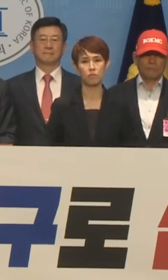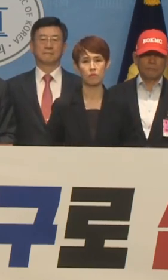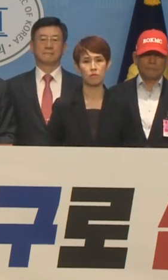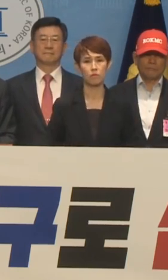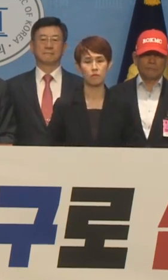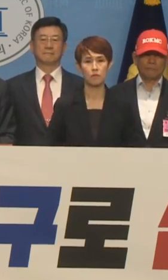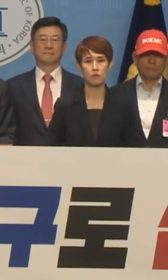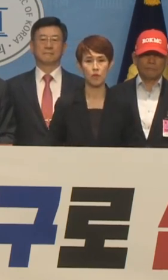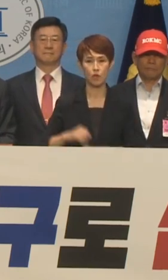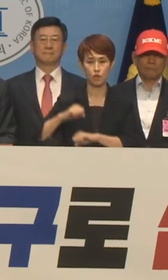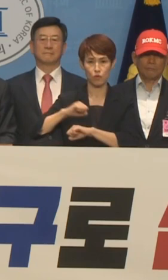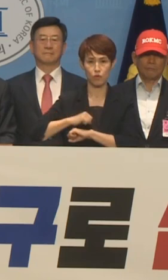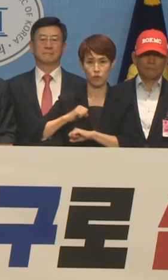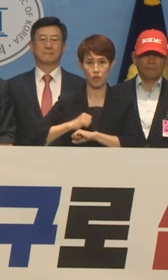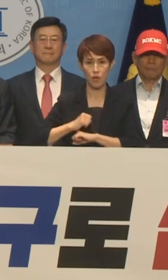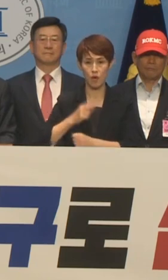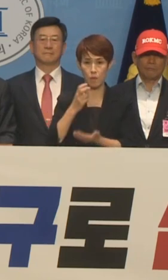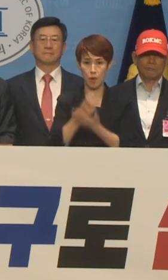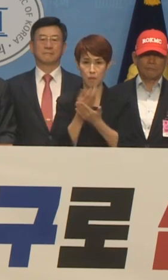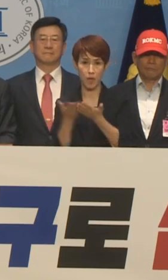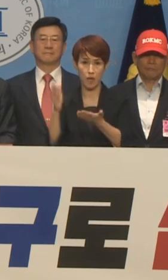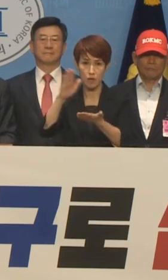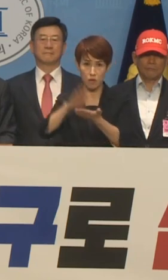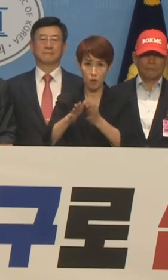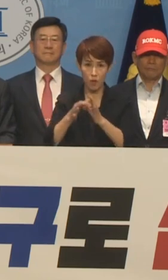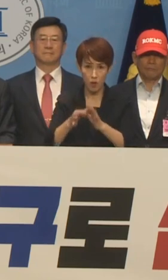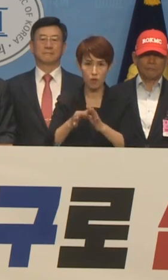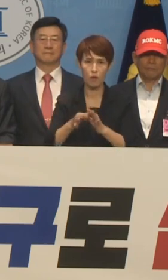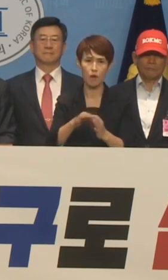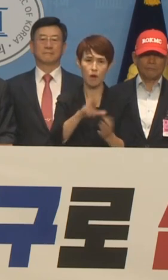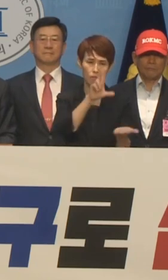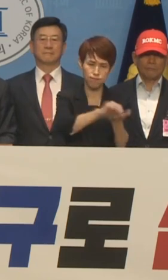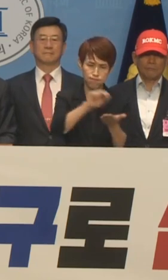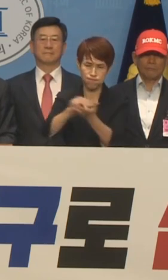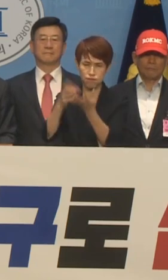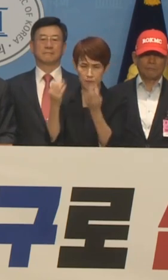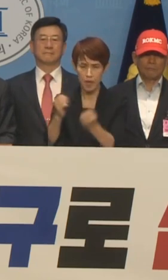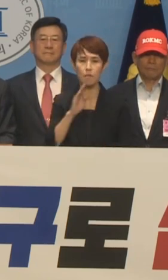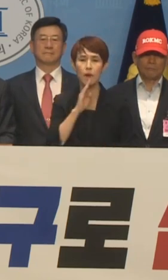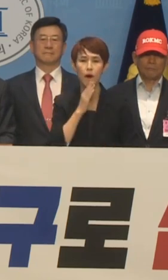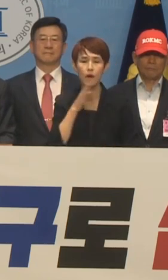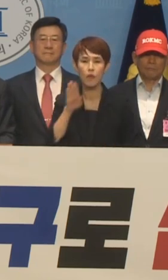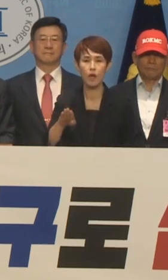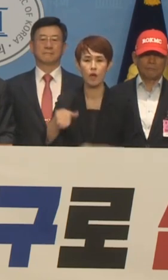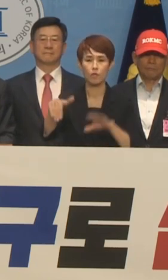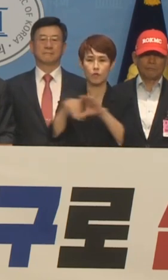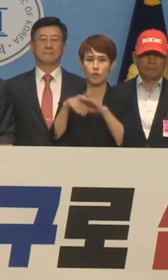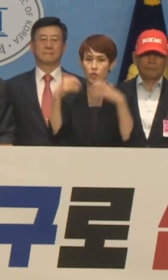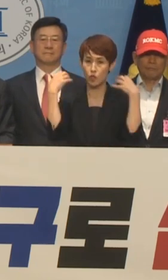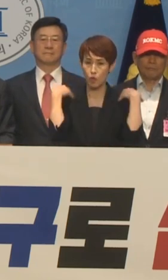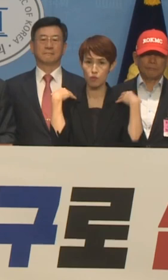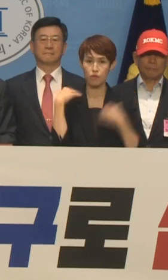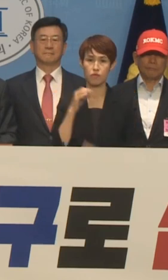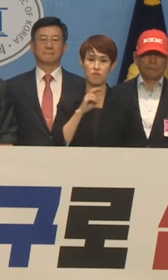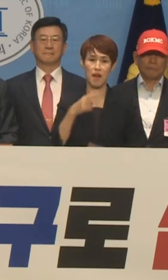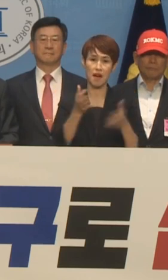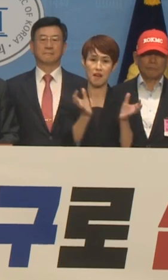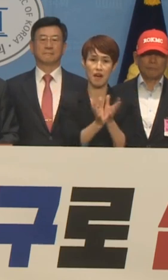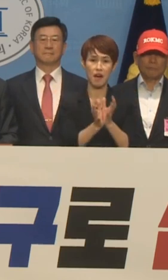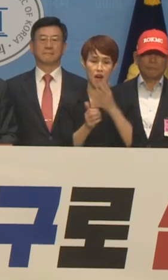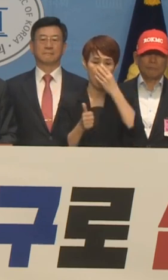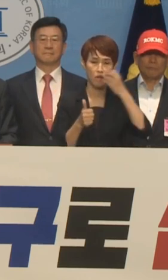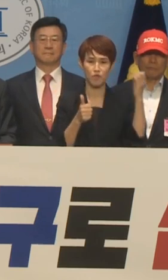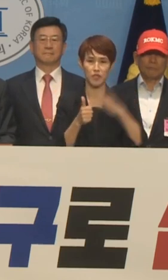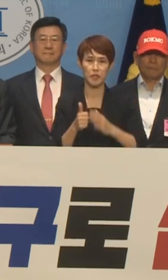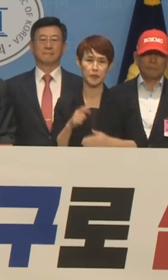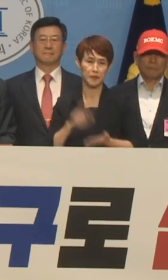된 군사법원법 개정은 여러 가지 문제가 있었으나 문재인 정부와 거대 야당은 이를 무시하고